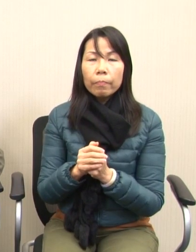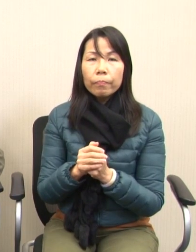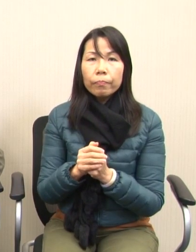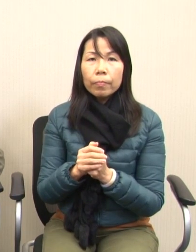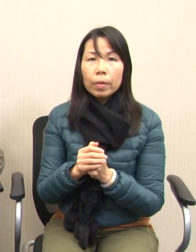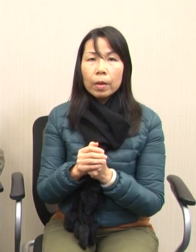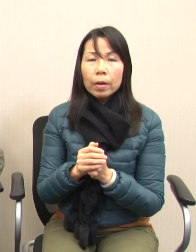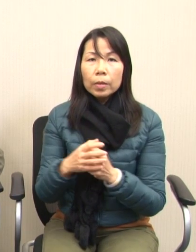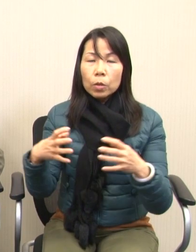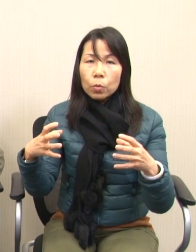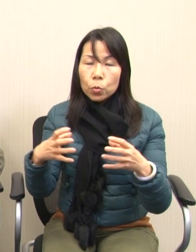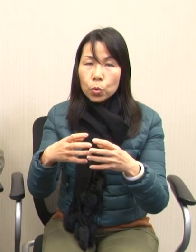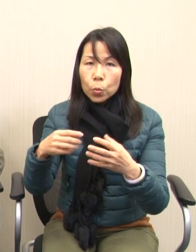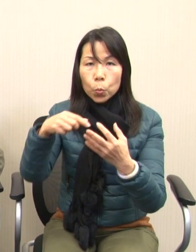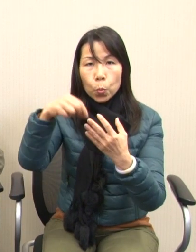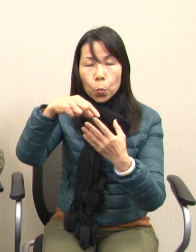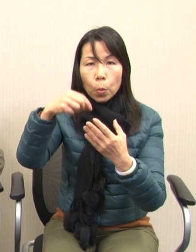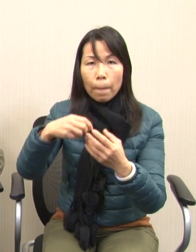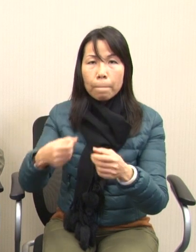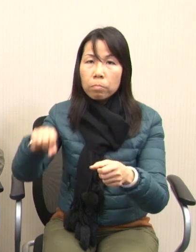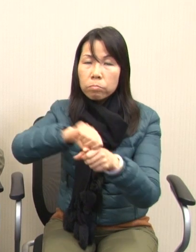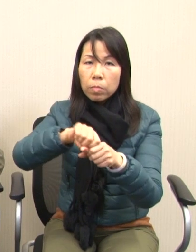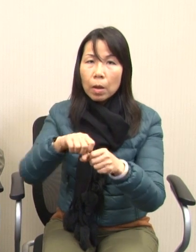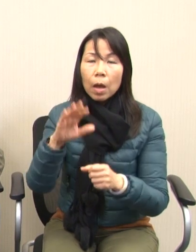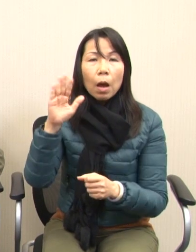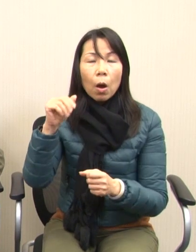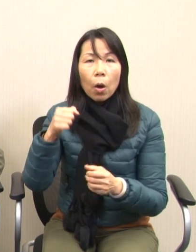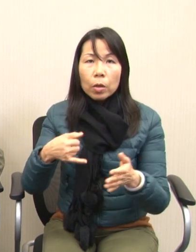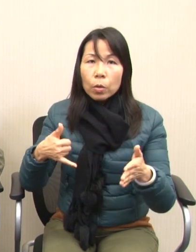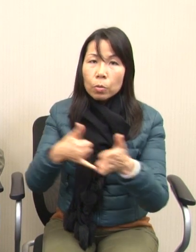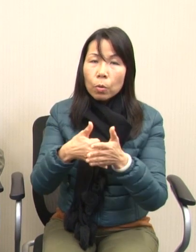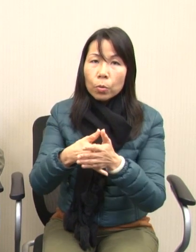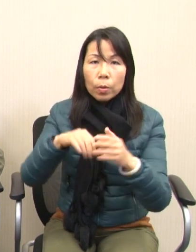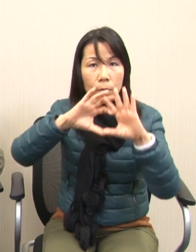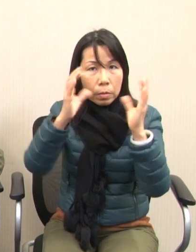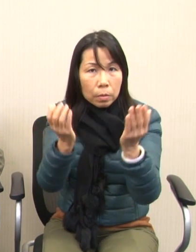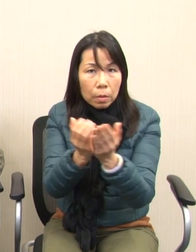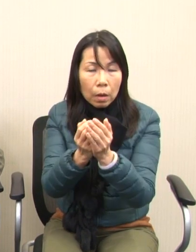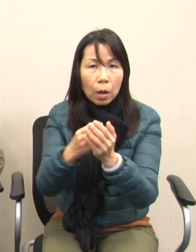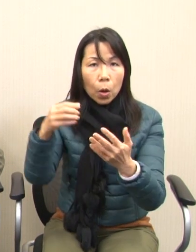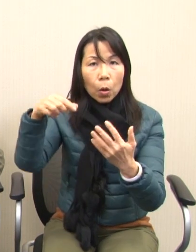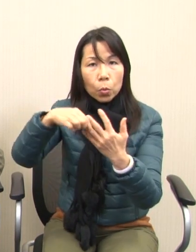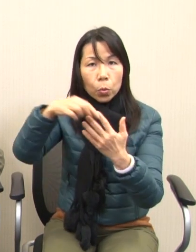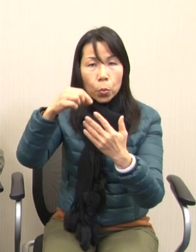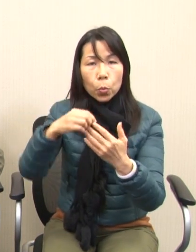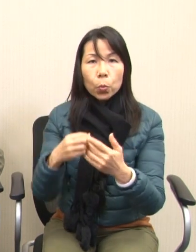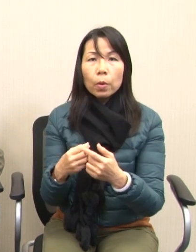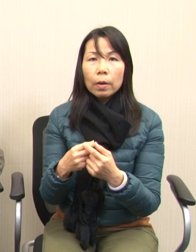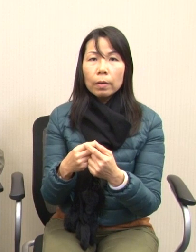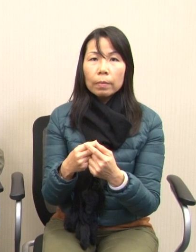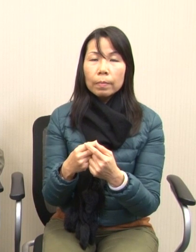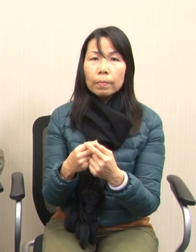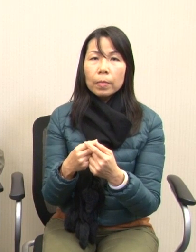，300+ 係覺得可以左右大局。You are the